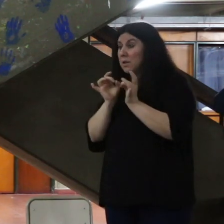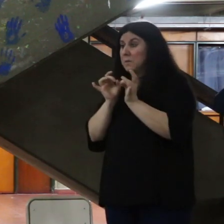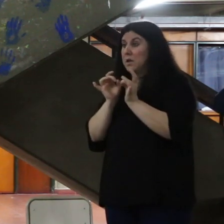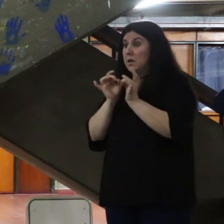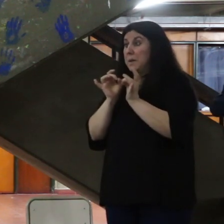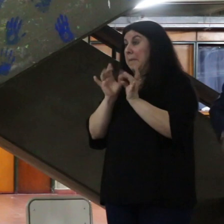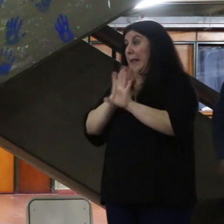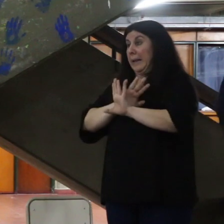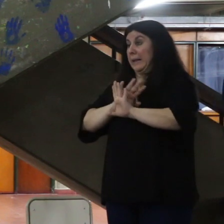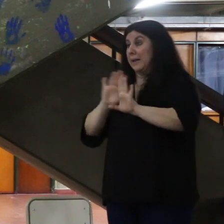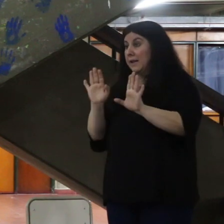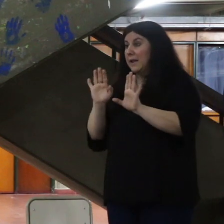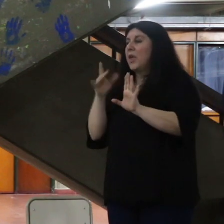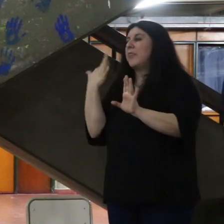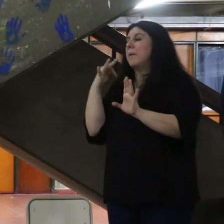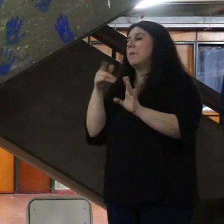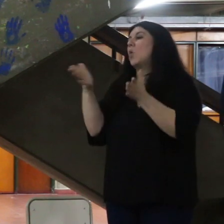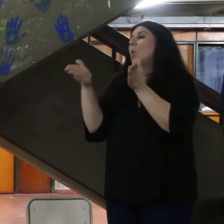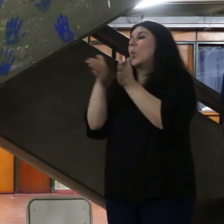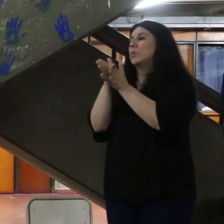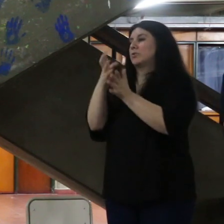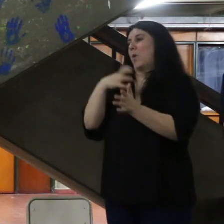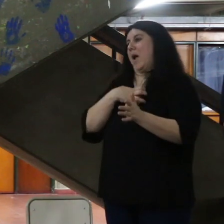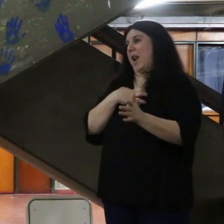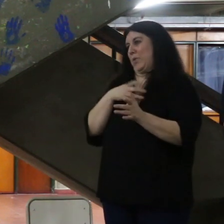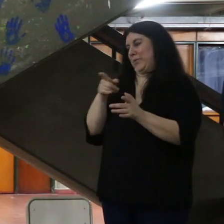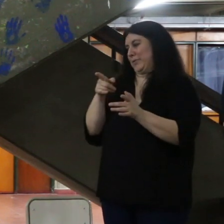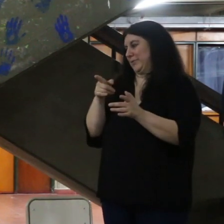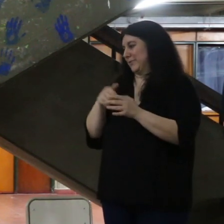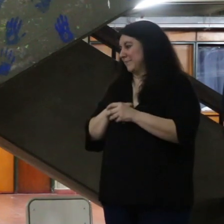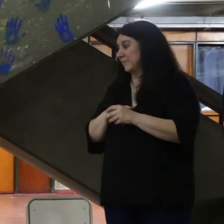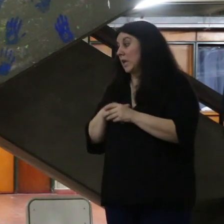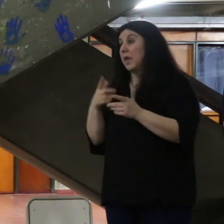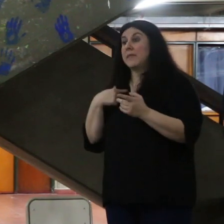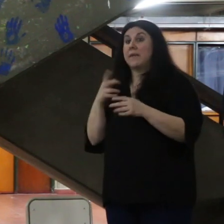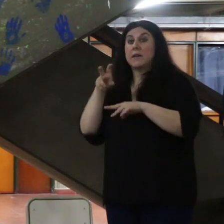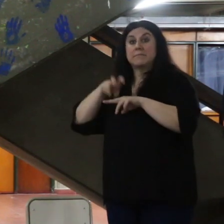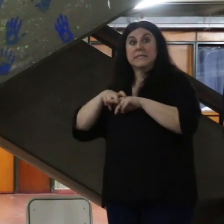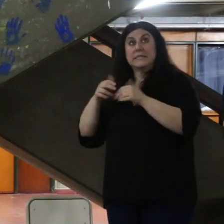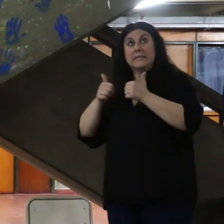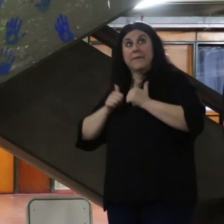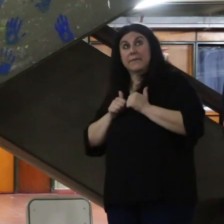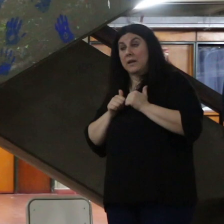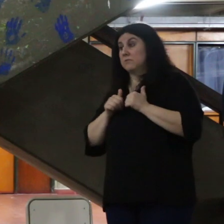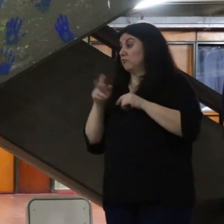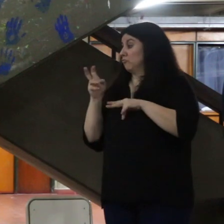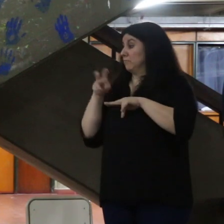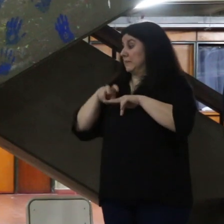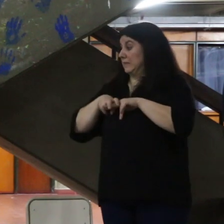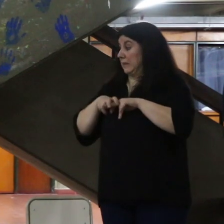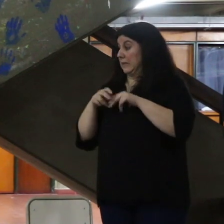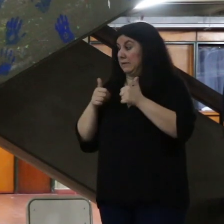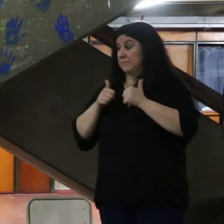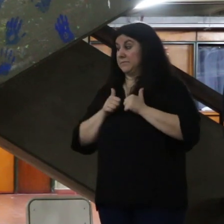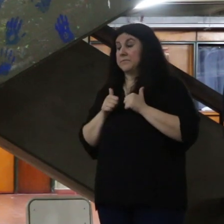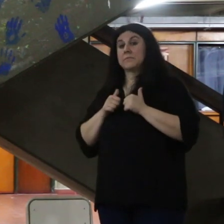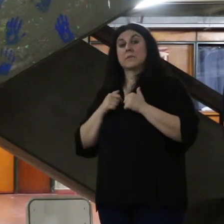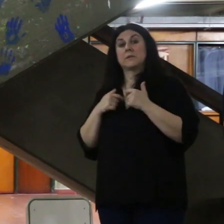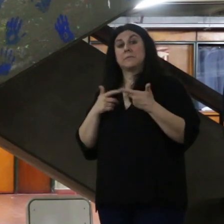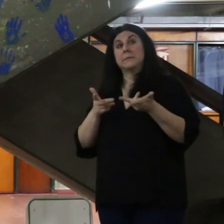y con ellas. Desde que me senté, que hay un cartel que me está diciendo, ¿sí?,